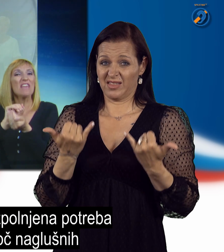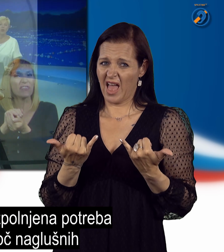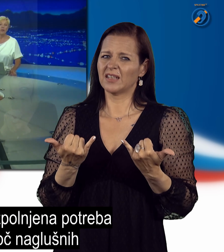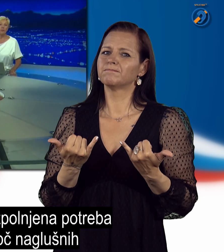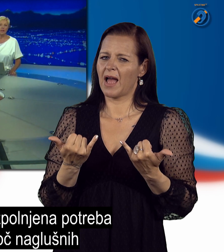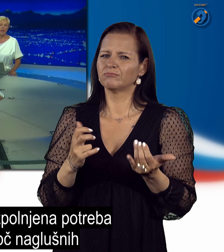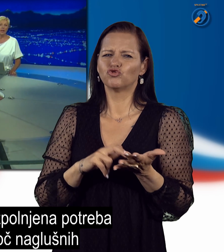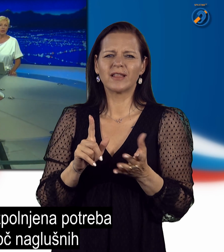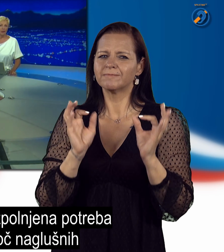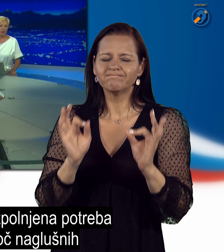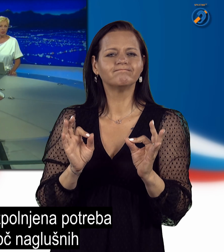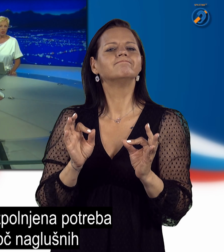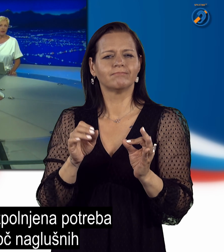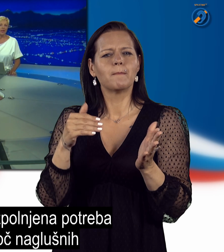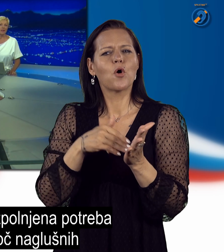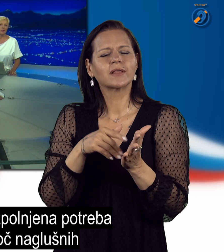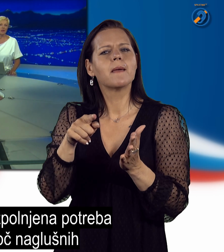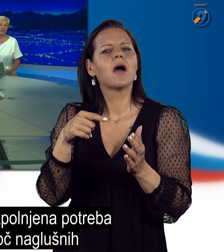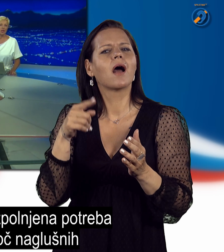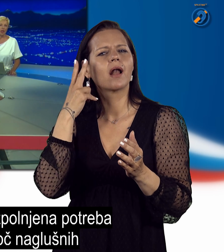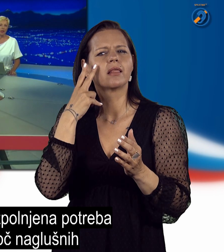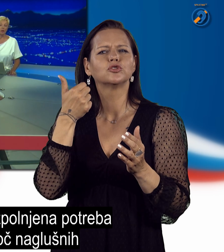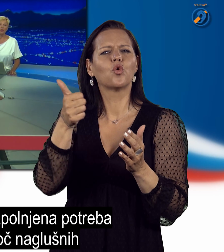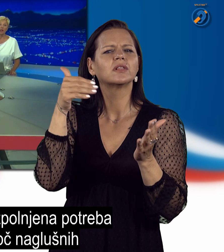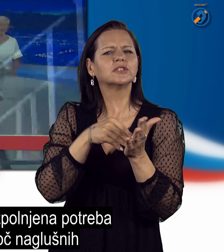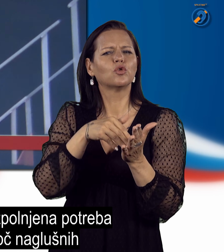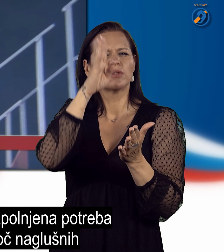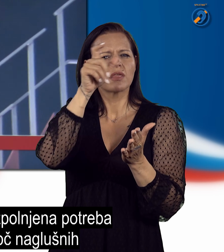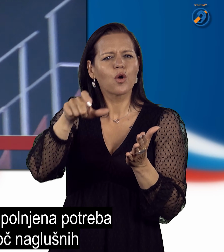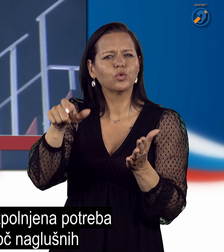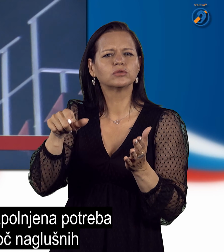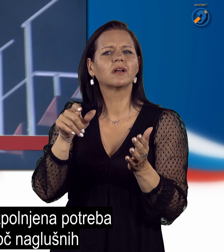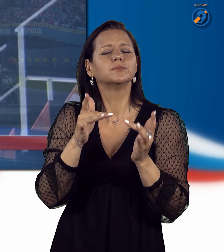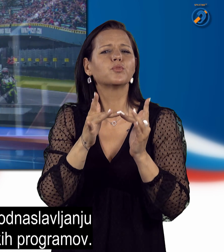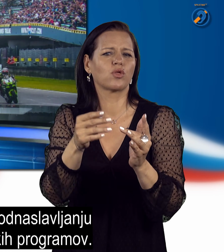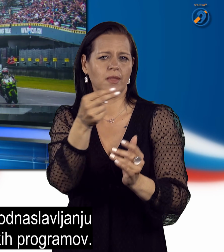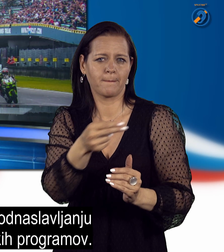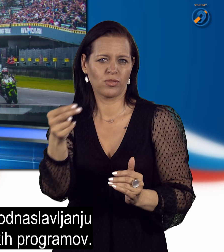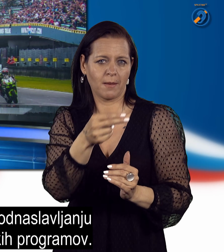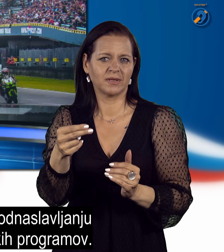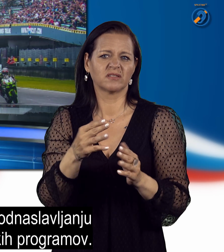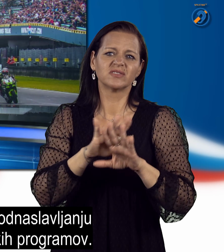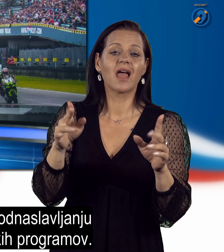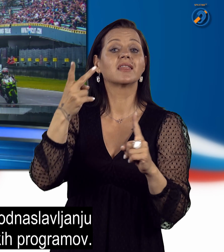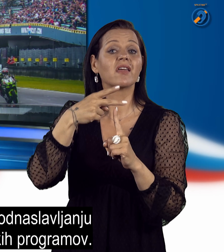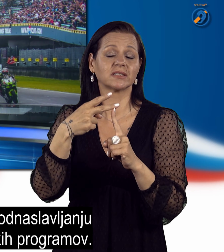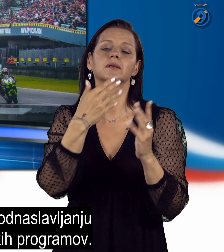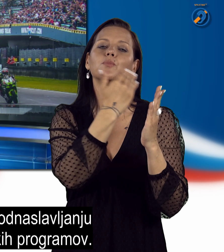Danes ostaja neizpolnjena potreba okrog 100 tisoč naglušnih po sprotnem podnaslavljanju vseh televizijskih programov.